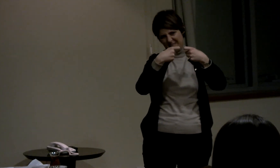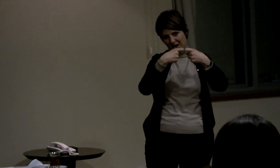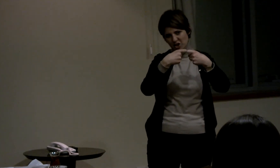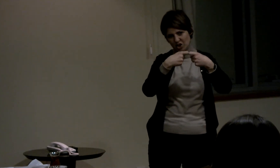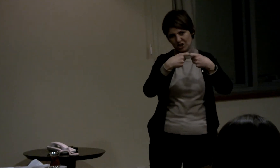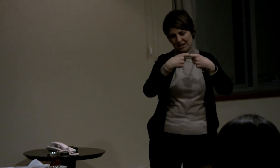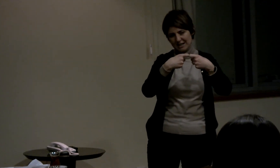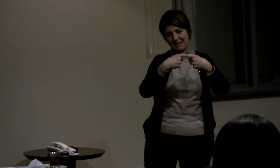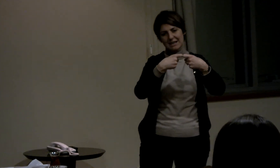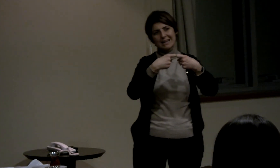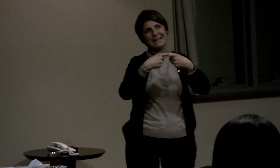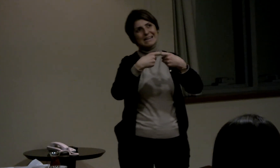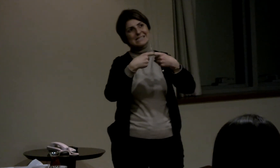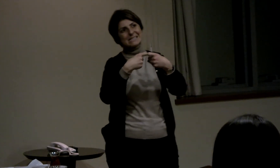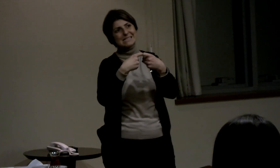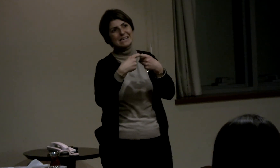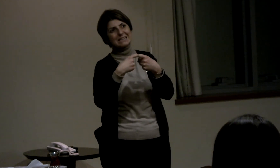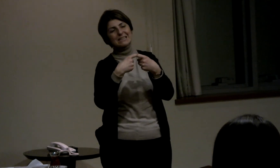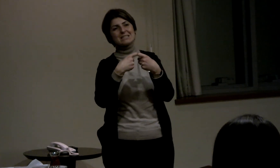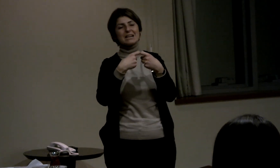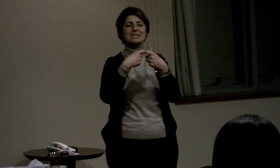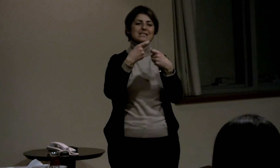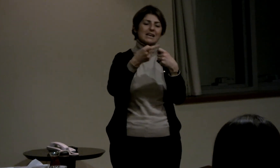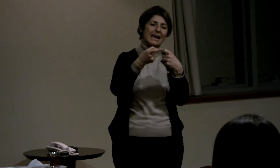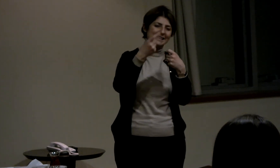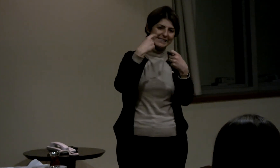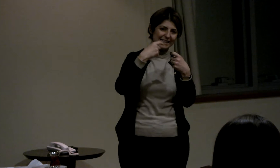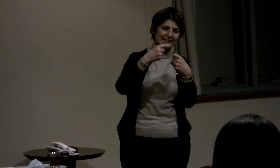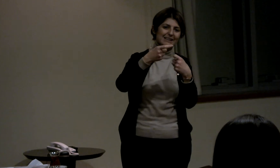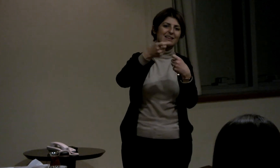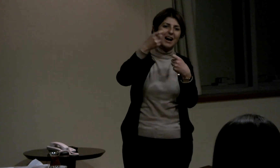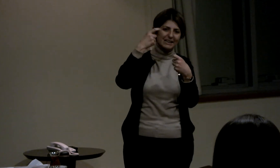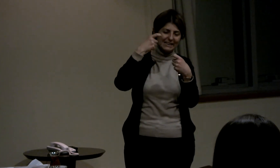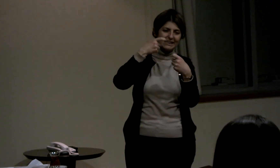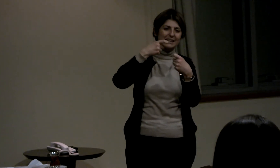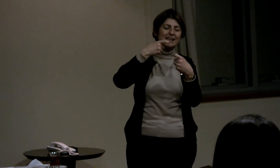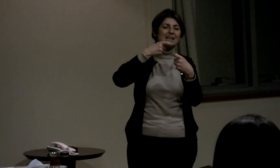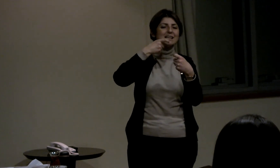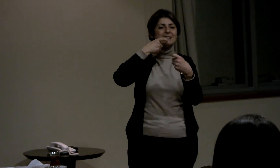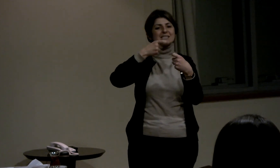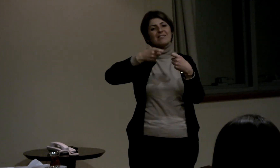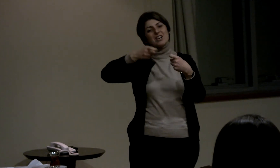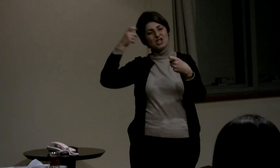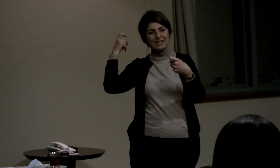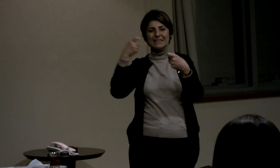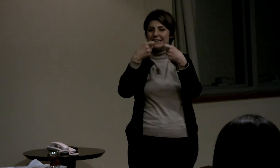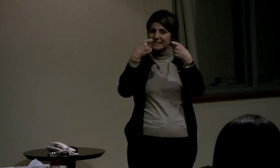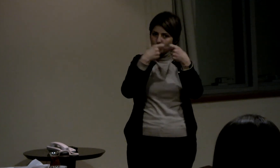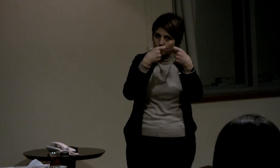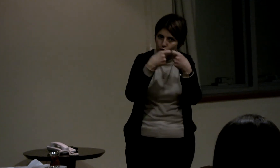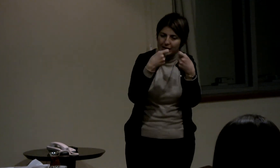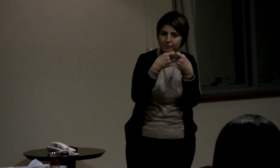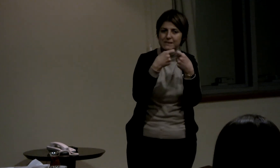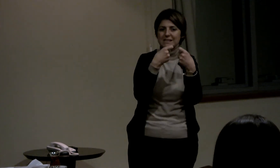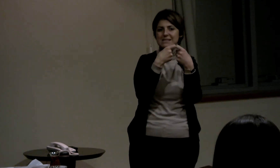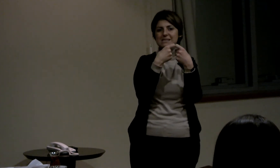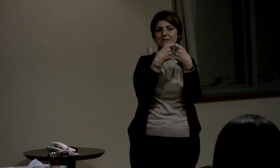savaş. Hani sizin anlatacağınız şey eski tarih savaşla ilgiliyse şunu da yapsanız